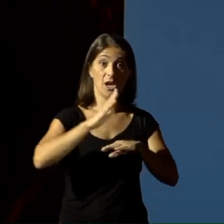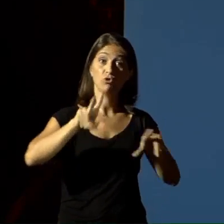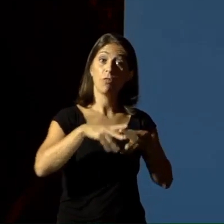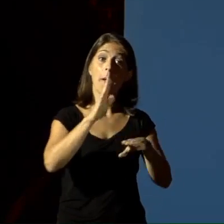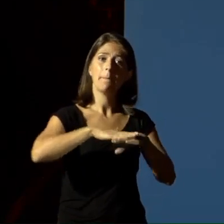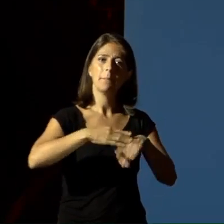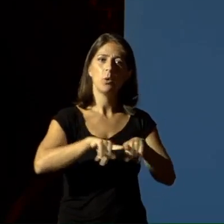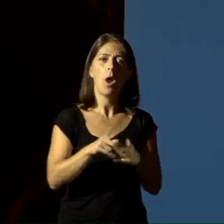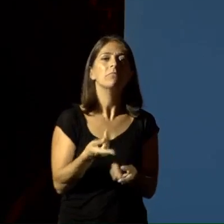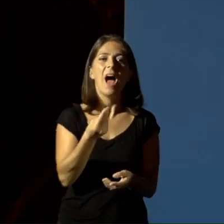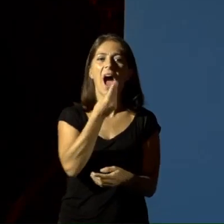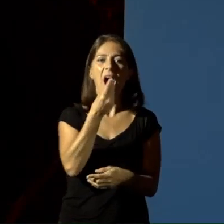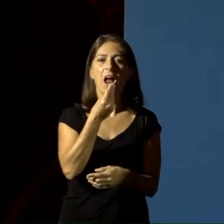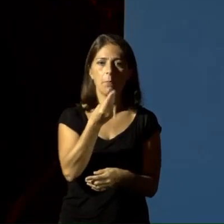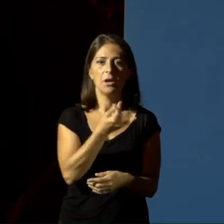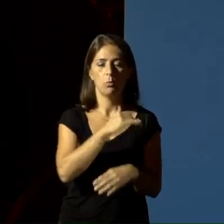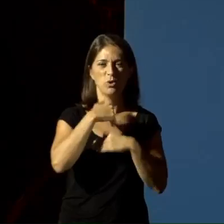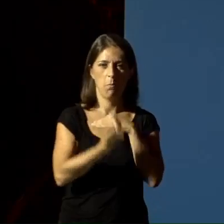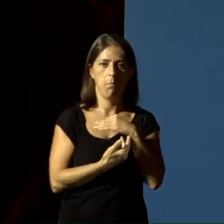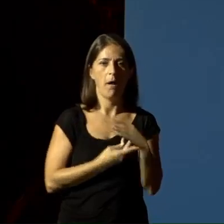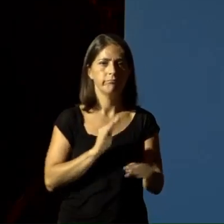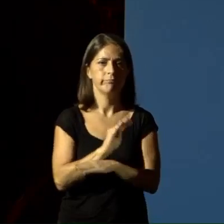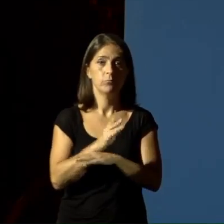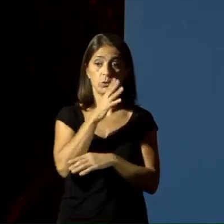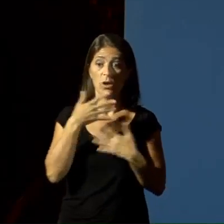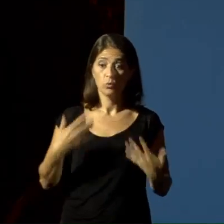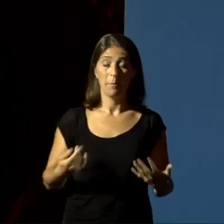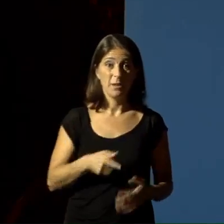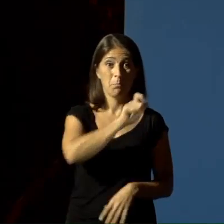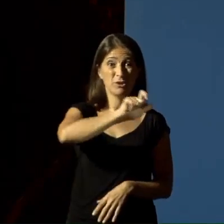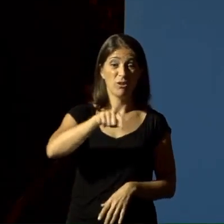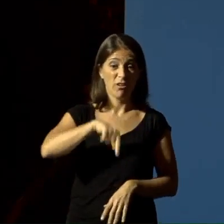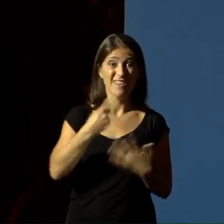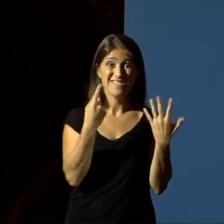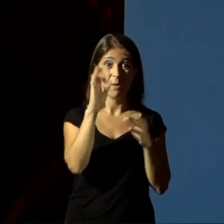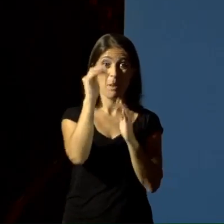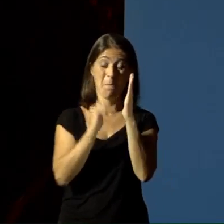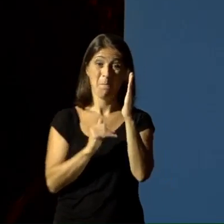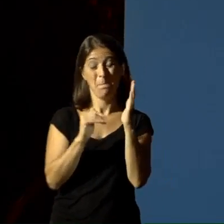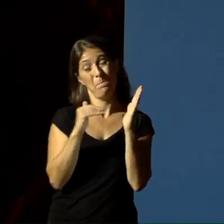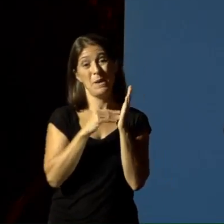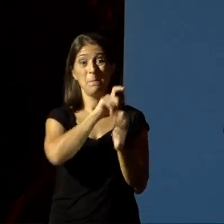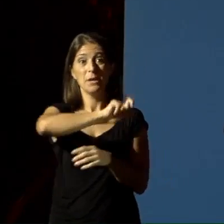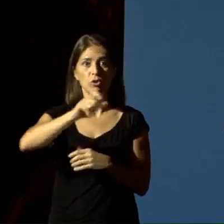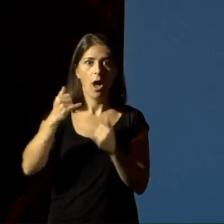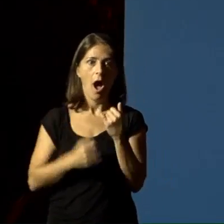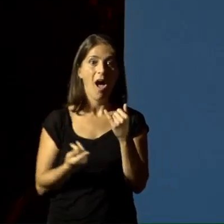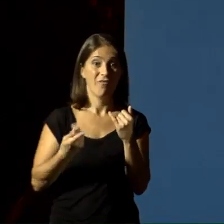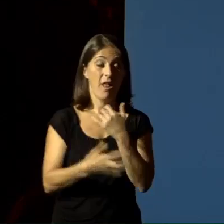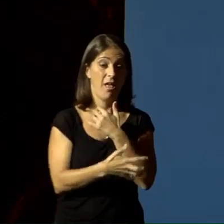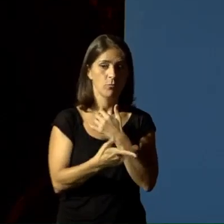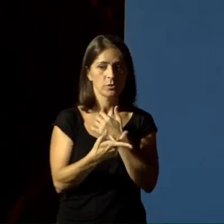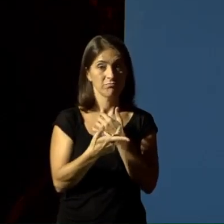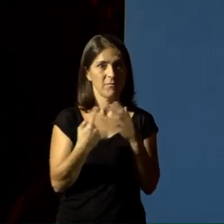pan na mesa. Porque a día de hoxe hai 600.000 persoas en risco de exclusión social en Galicia según datos oficiais e 30.000 ao borde da pobreza